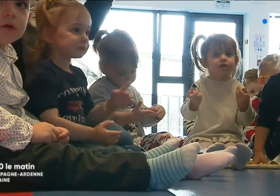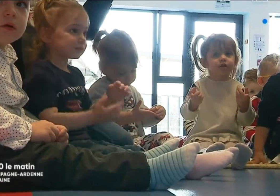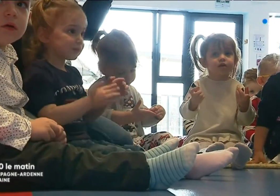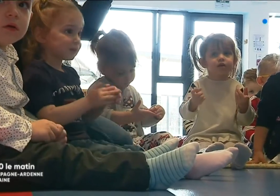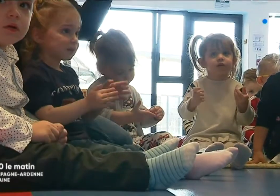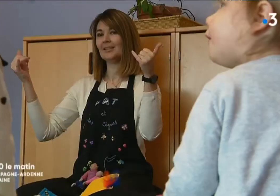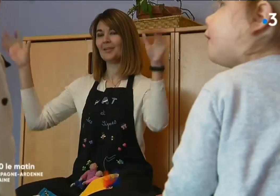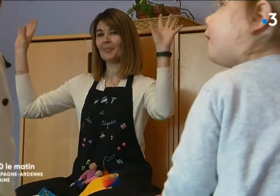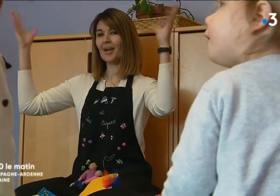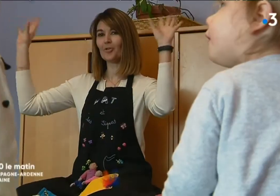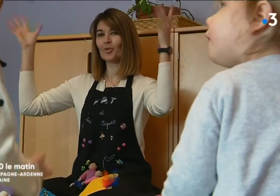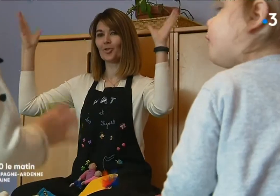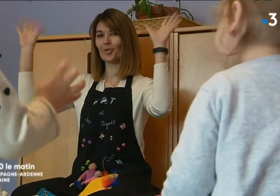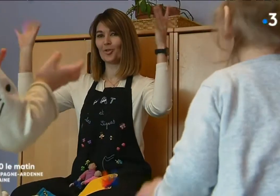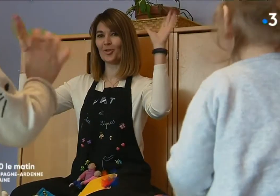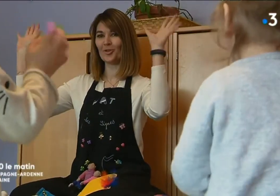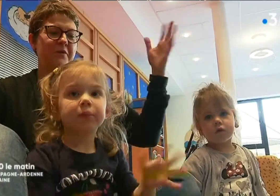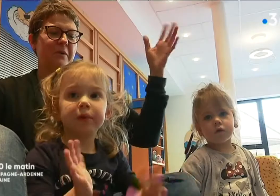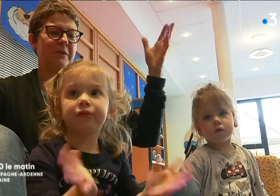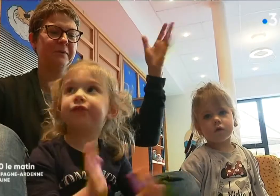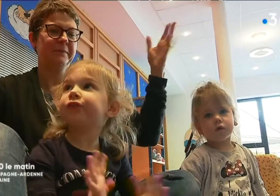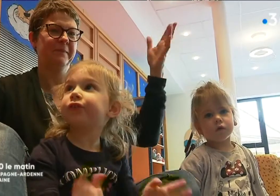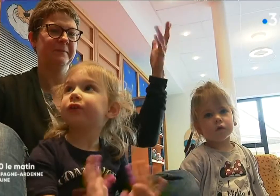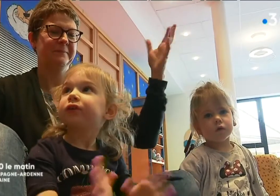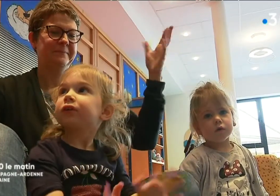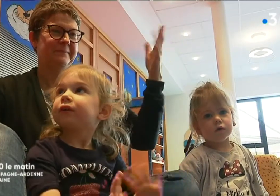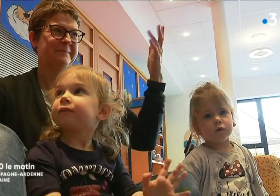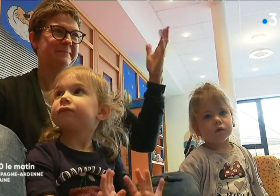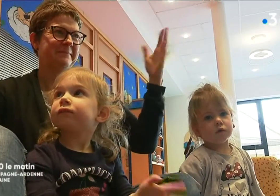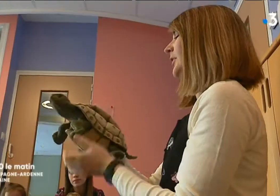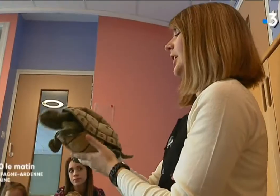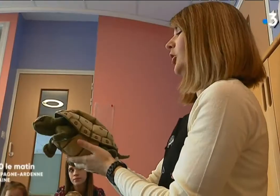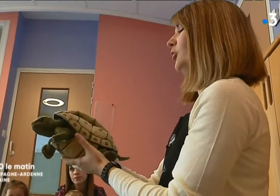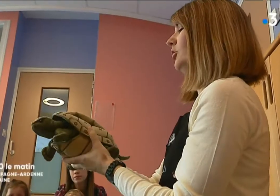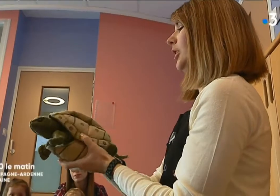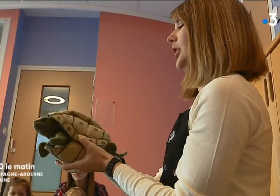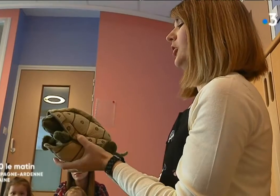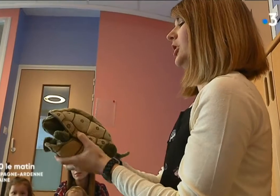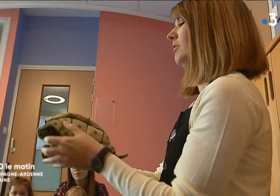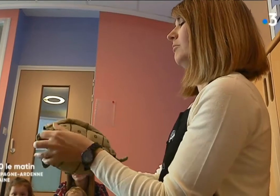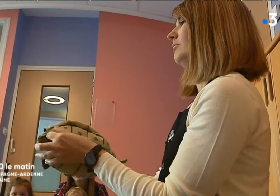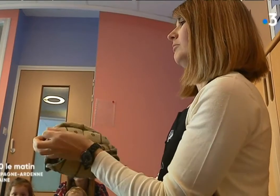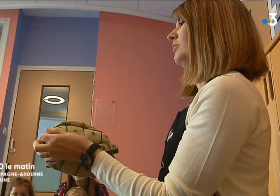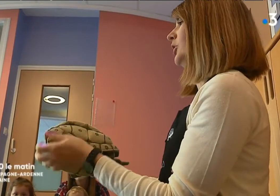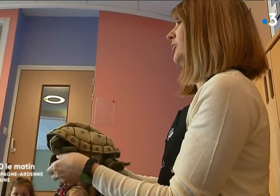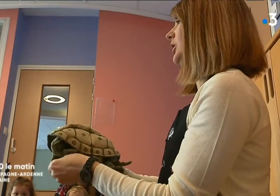sein de l'association bébé fait-moi signe. Une petite révolution, car la langue des signes a été interdite en France pendant un siècle jusqu'en 1977,